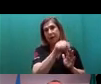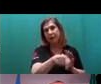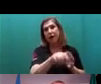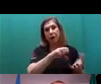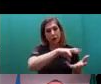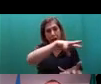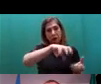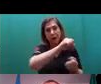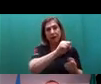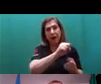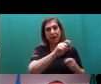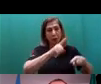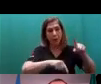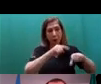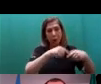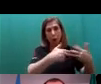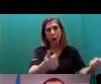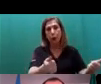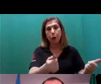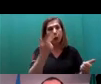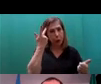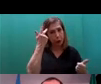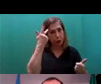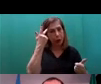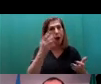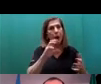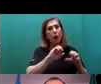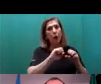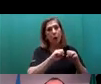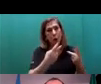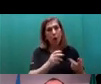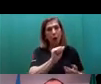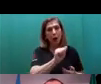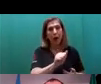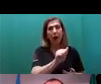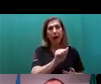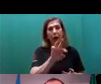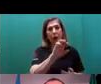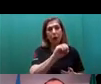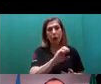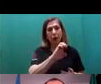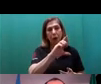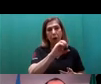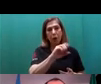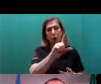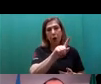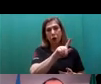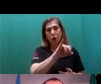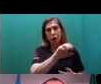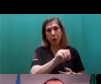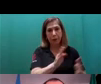priorizando produtos orgânicos ou agroecológicos, por supuesto. Esses são rapidamente uns desafios a curto